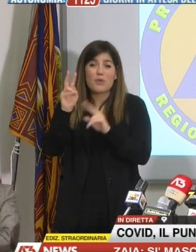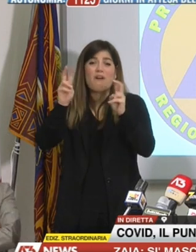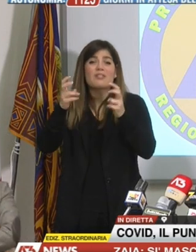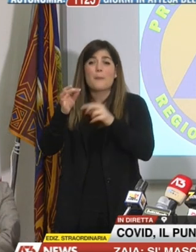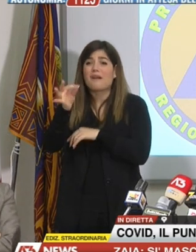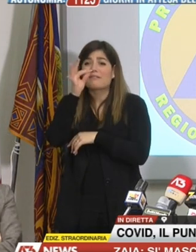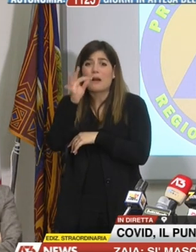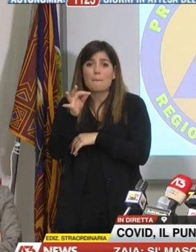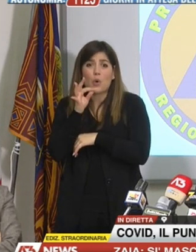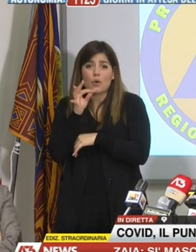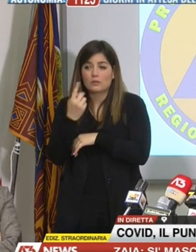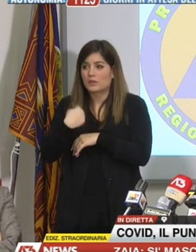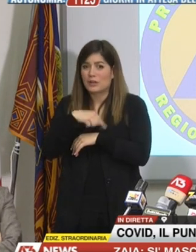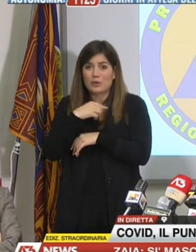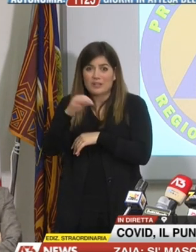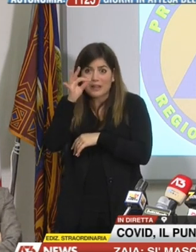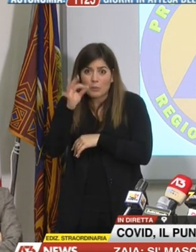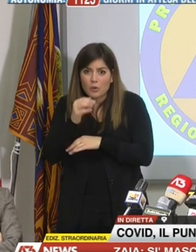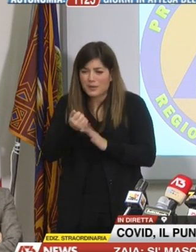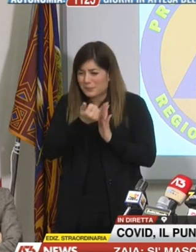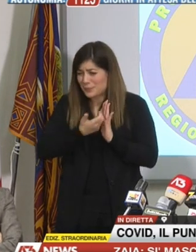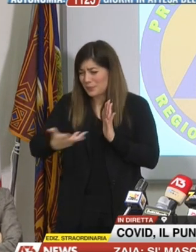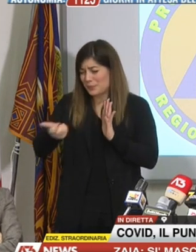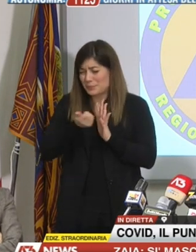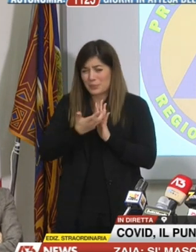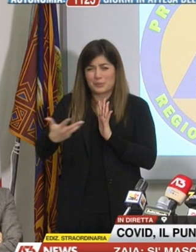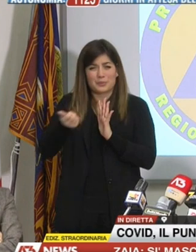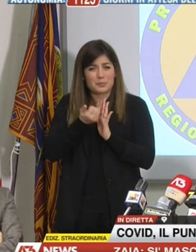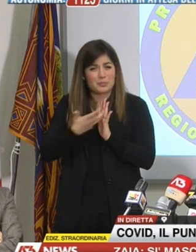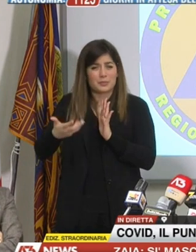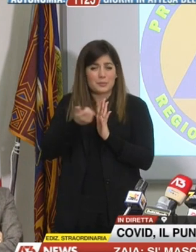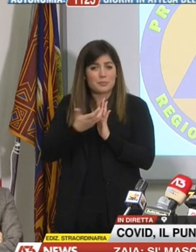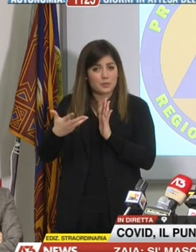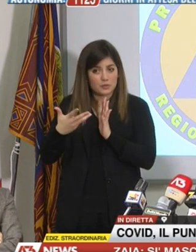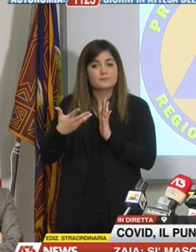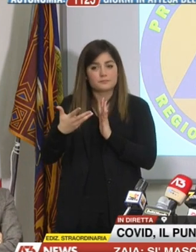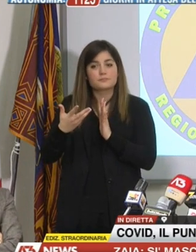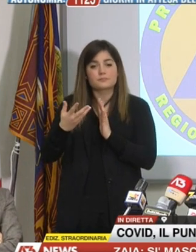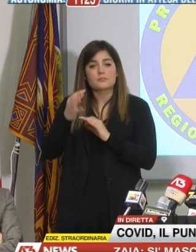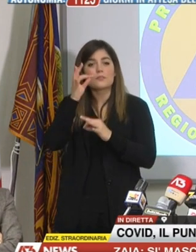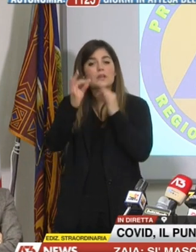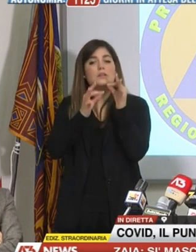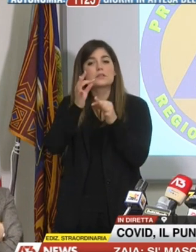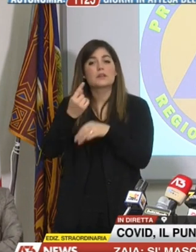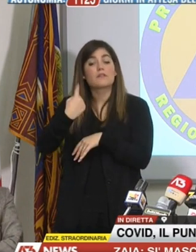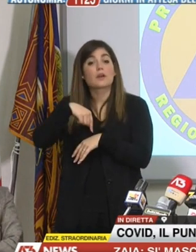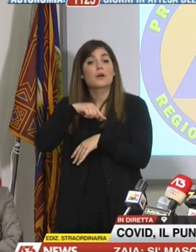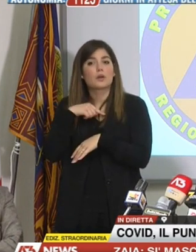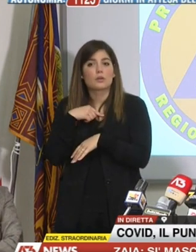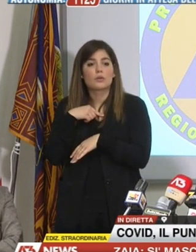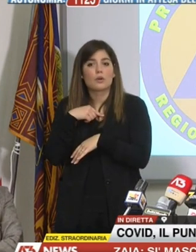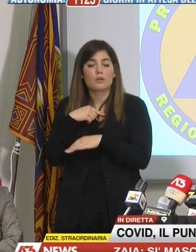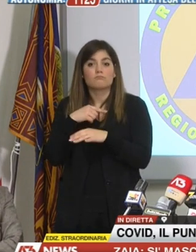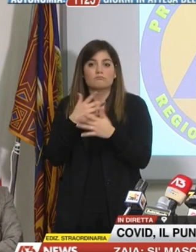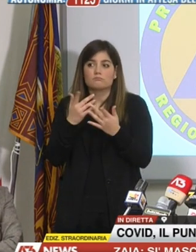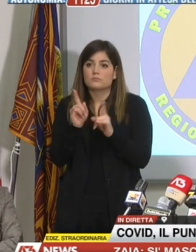una marea di tamponi e quindi abbiamo la possibilità anche di dire che anche in questa occasione